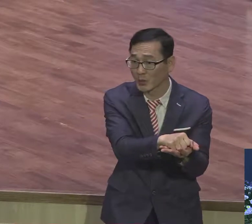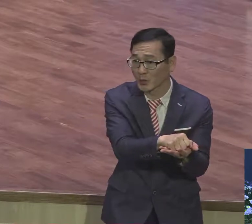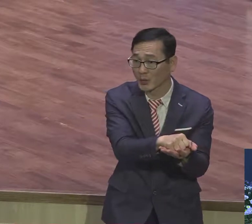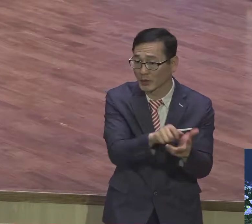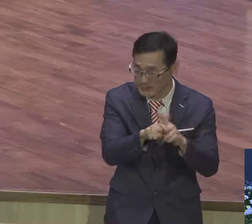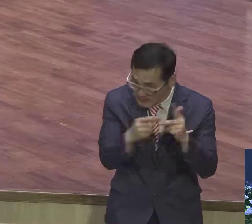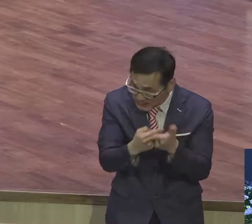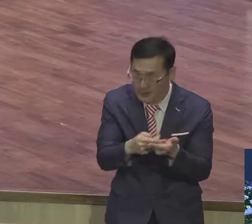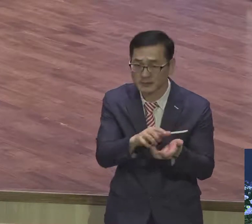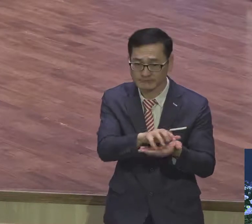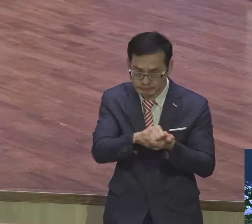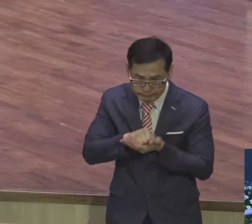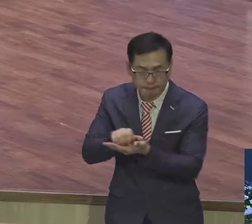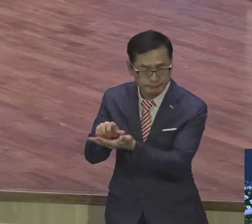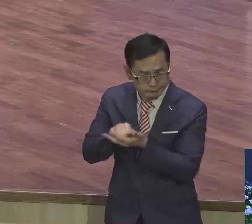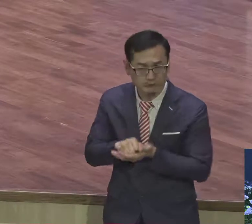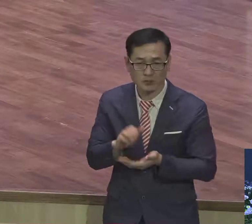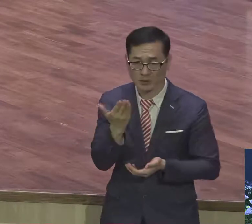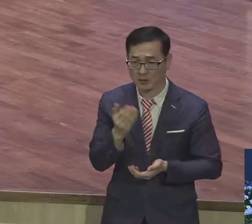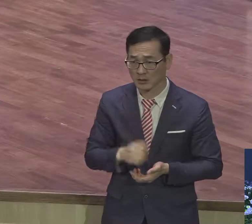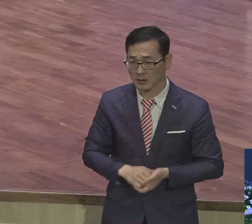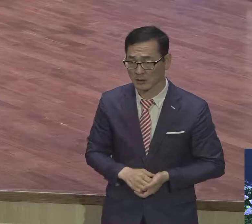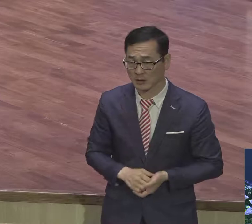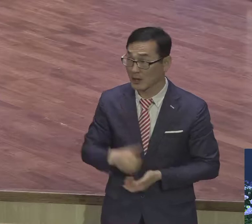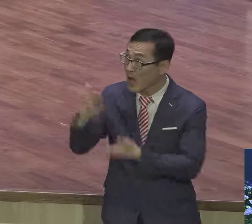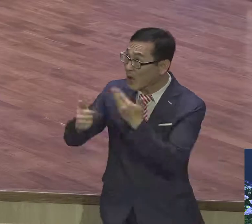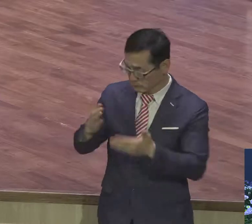불구하고 받아준 거 아니냐 그럼 니도 받아줘야지